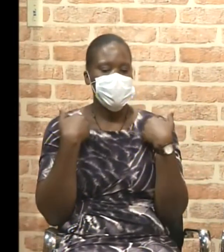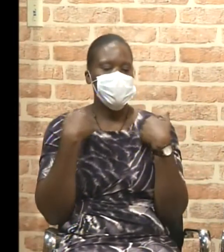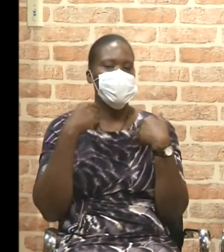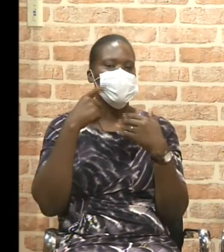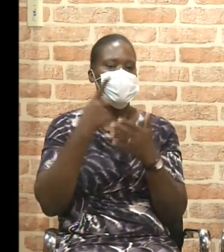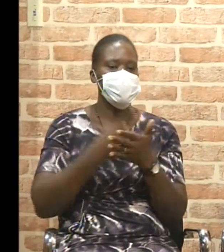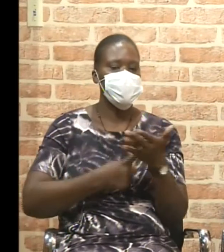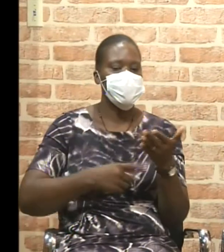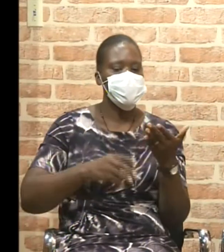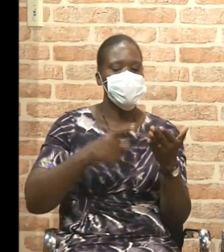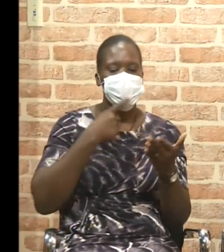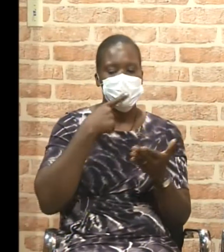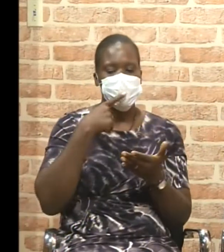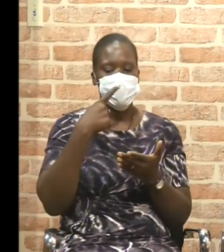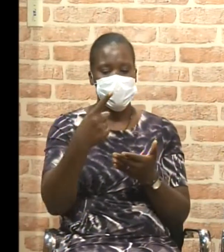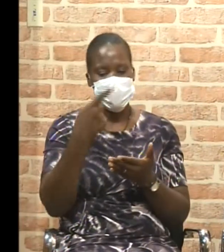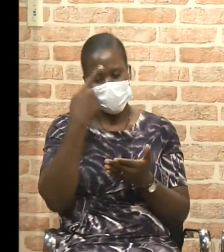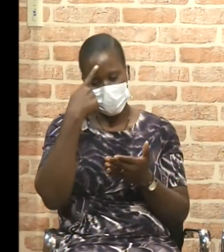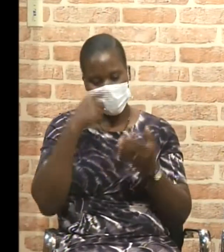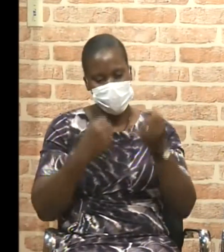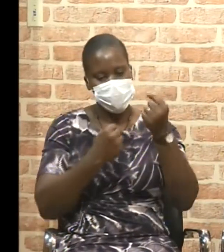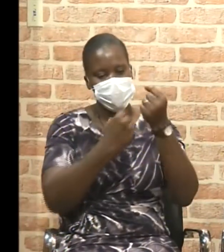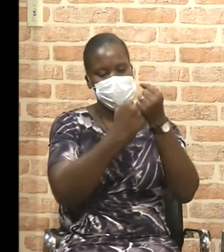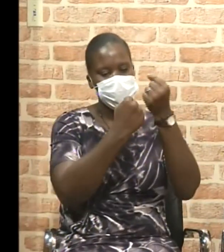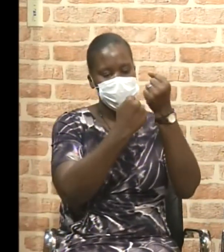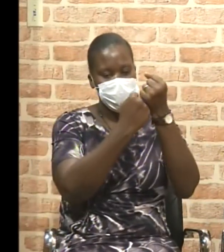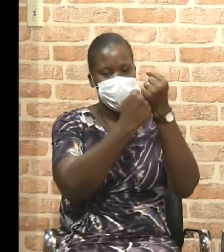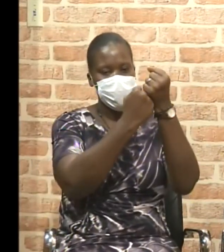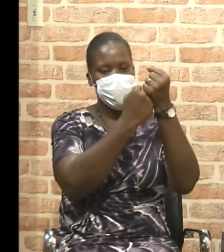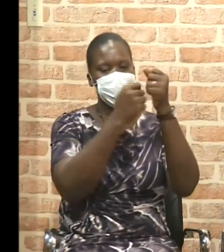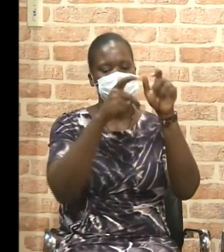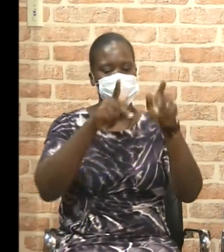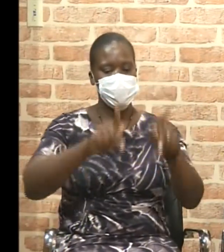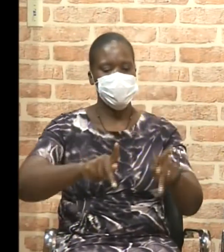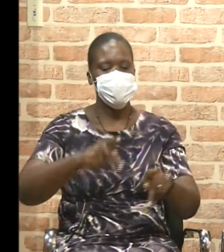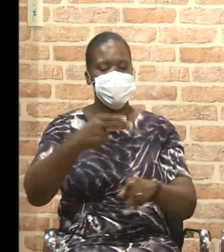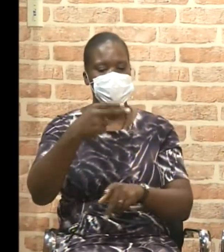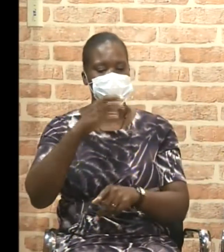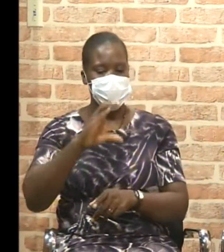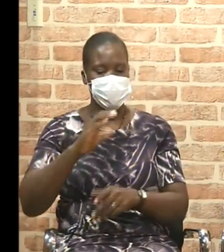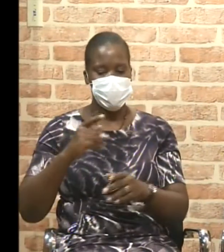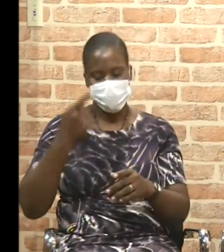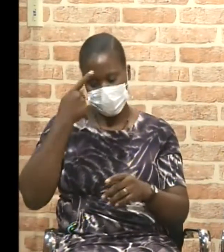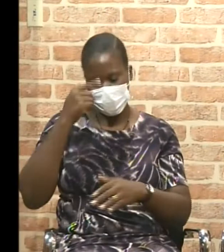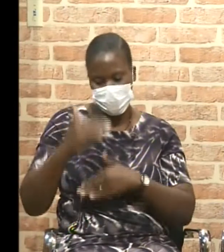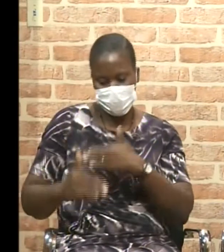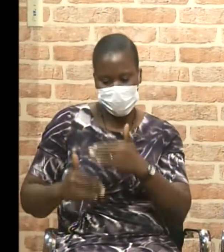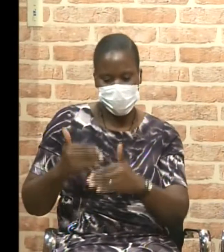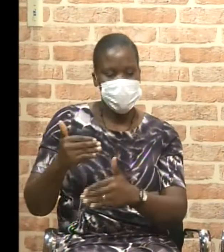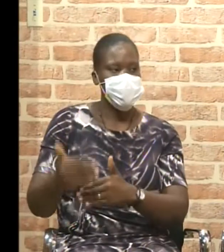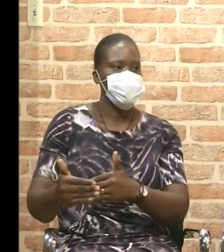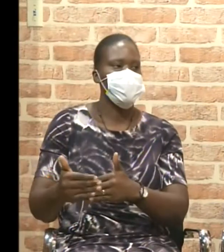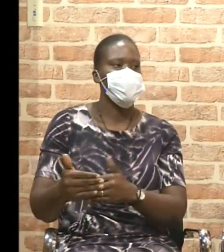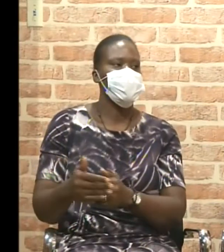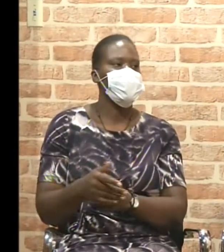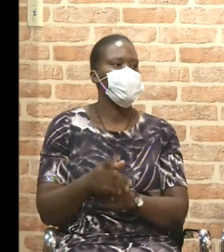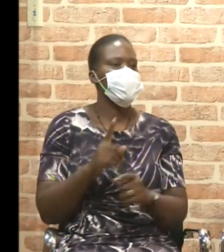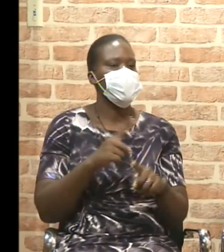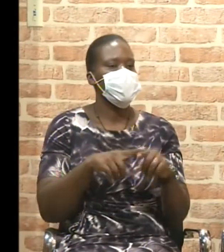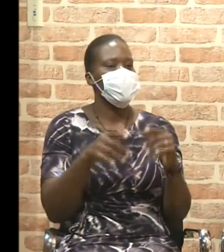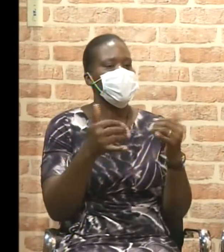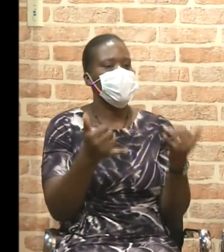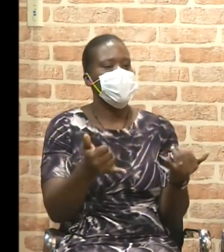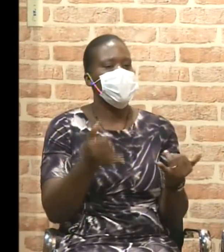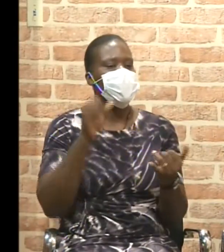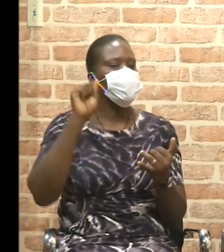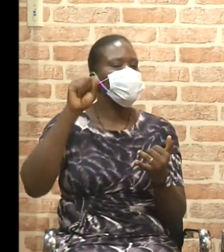proposé tout en termes d'assistance pour que justement capable gagner un minimum amélioration de mon handicapé. Oui, parce que là une fois c'est porte nous frapper,